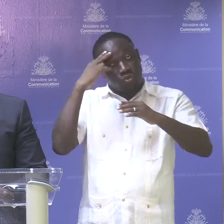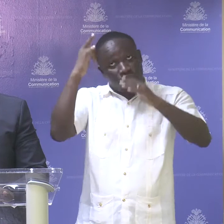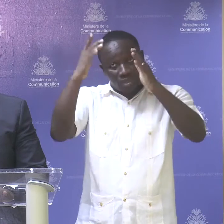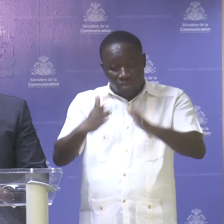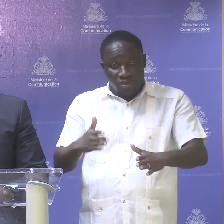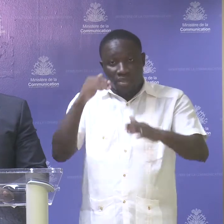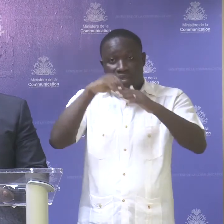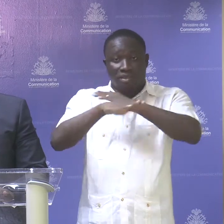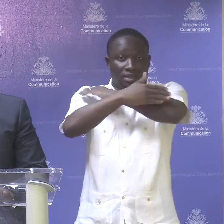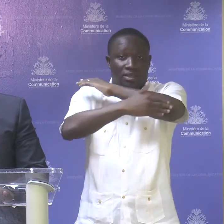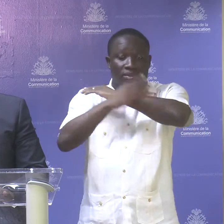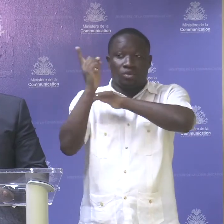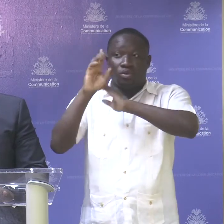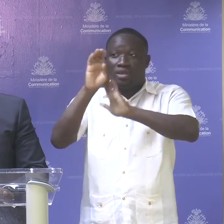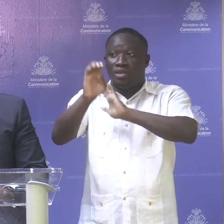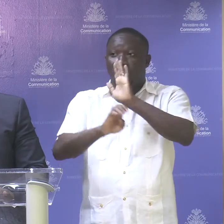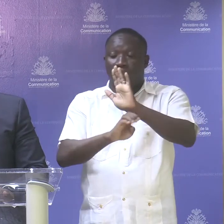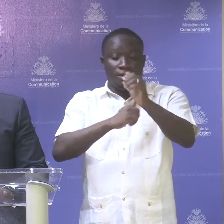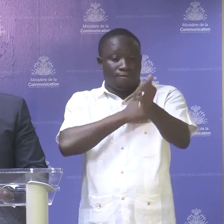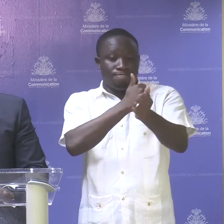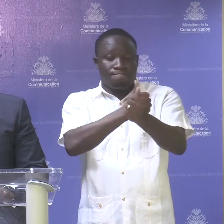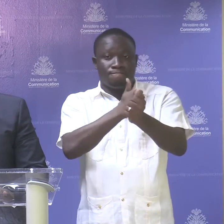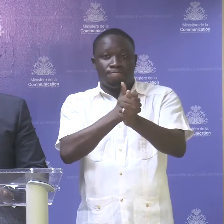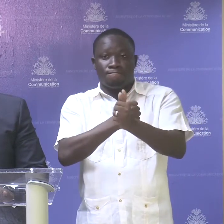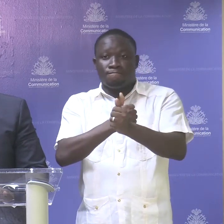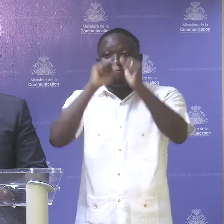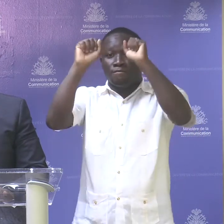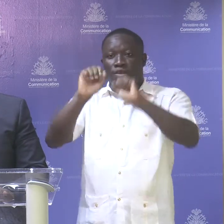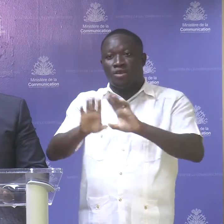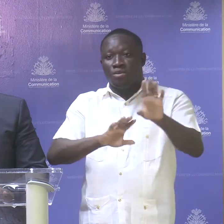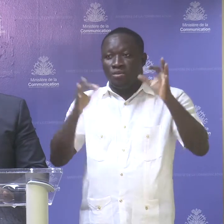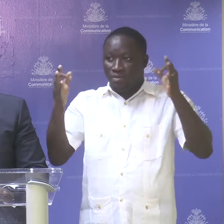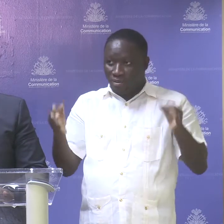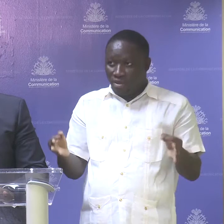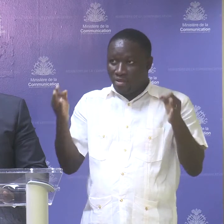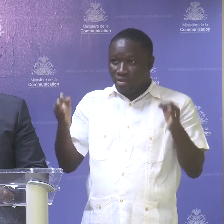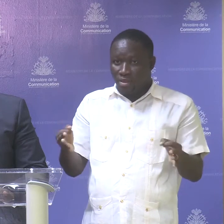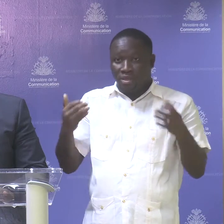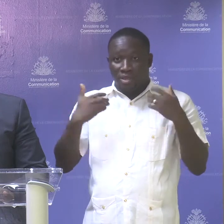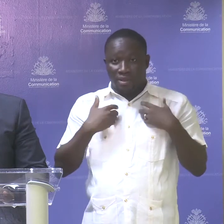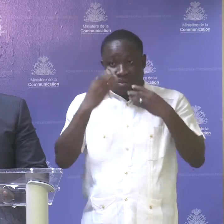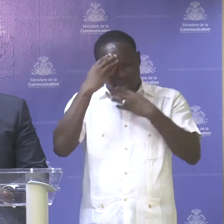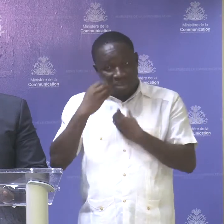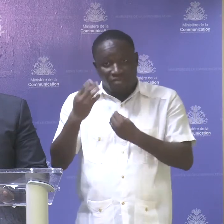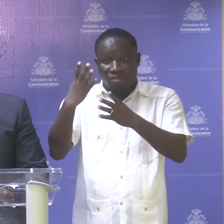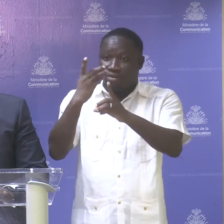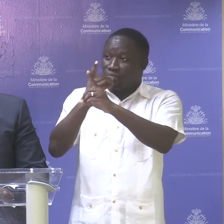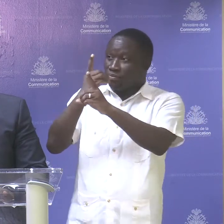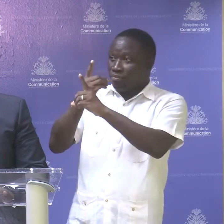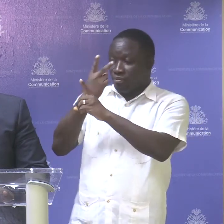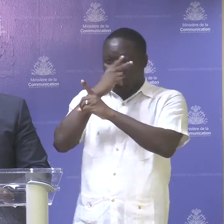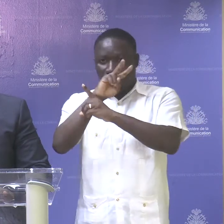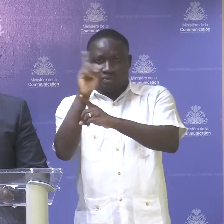existent dans le pays, côté l'État, autorité, concerné, qui peut faire des décisions, il y a des données disponibles avec eux, pour regarder